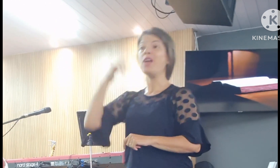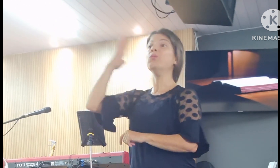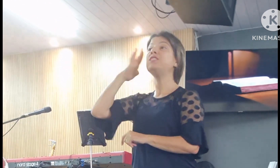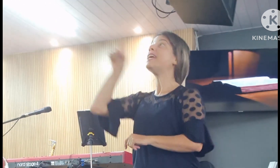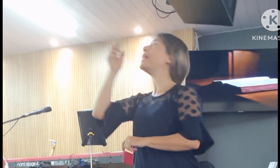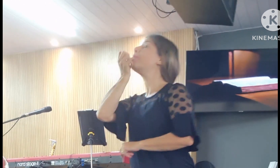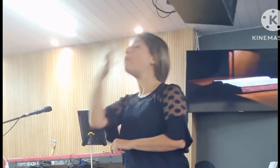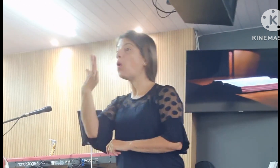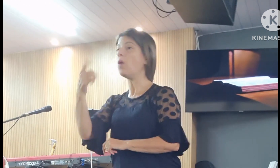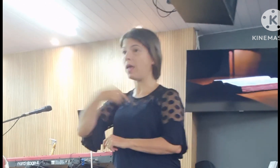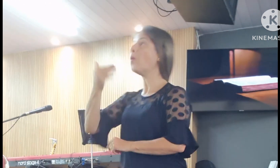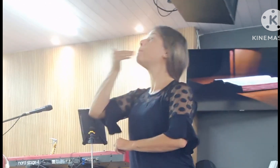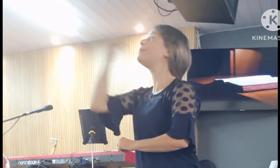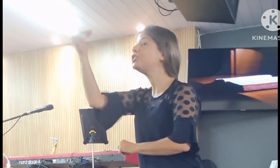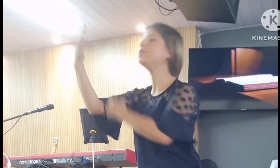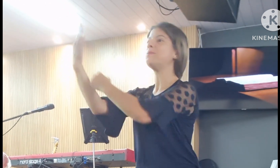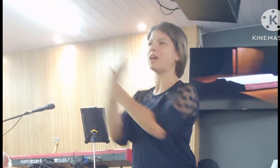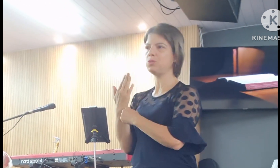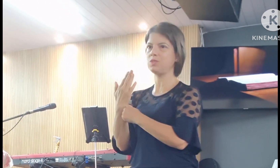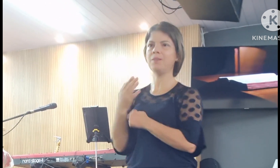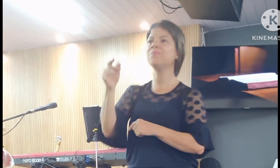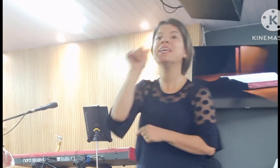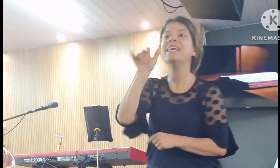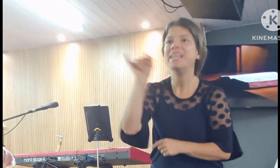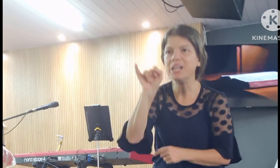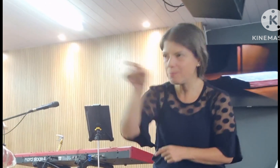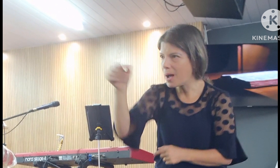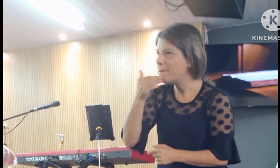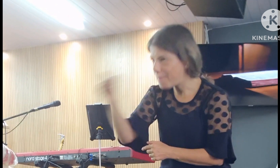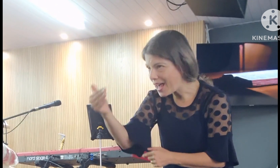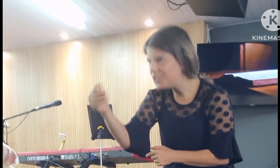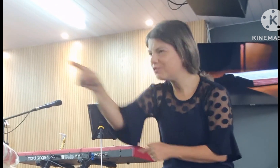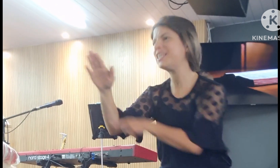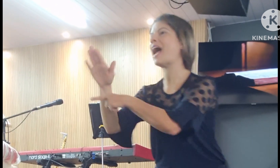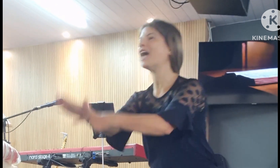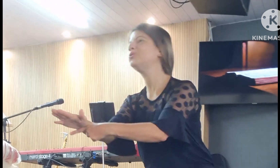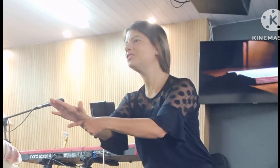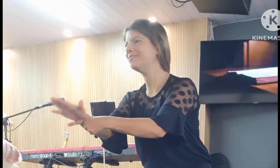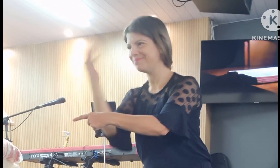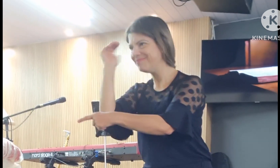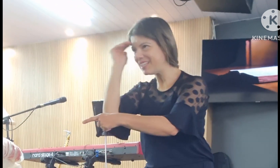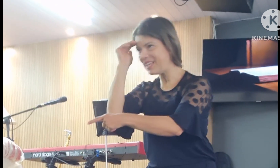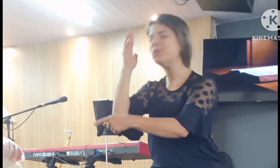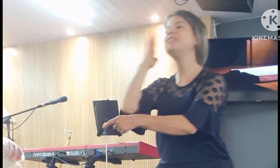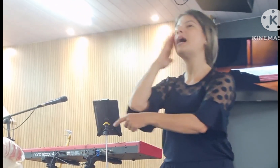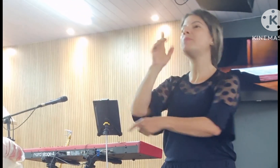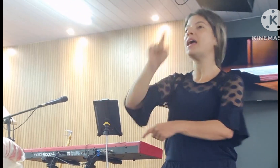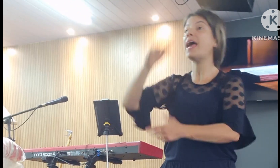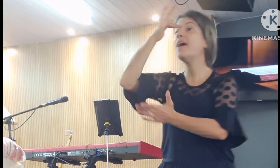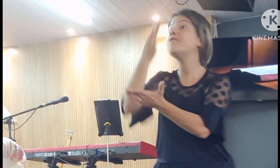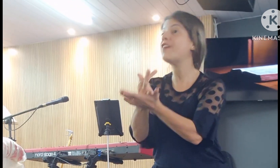que está escrito na palavra de Deus. Deus me amou mandou o filho dele morrer no meu lugar, e por isso